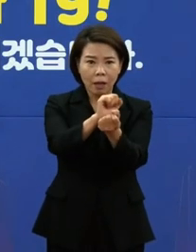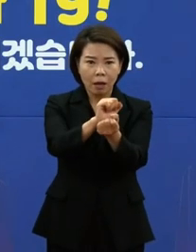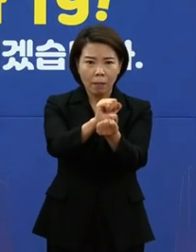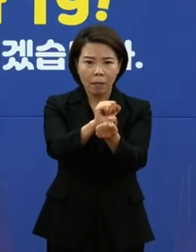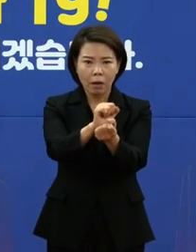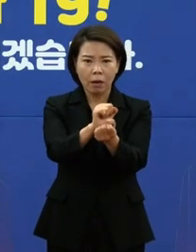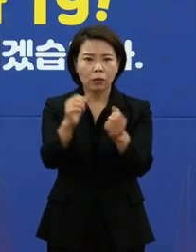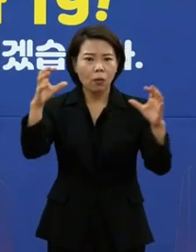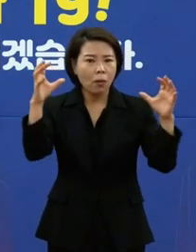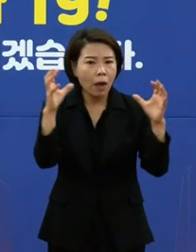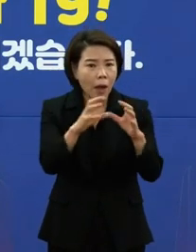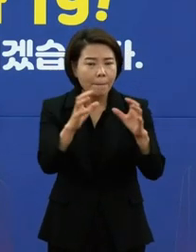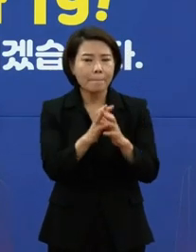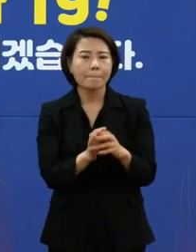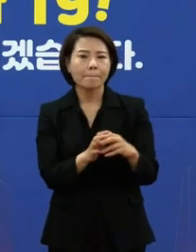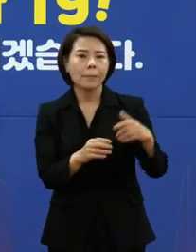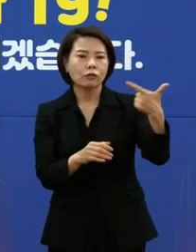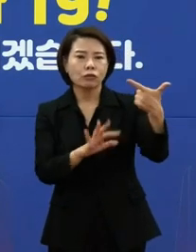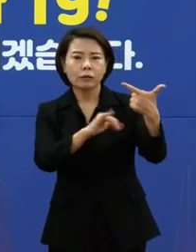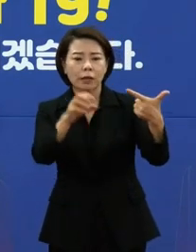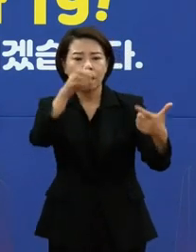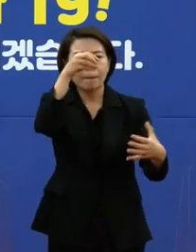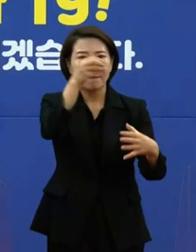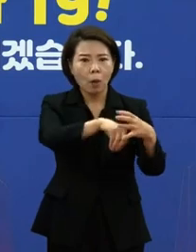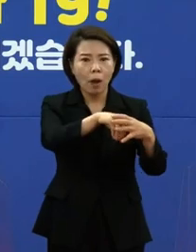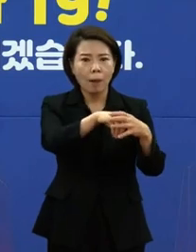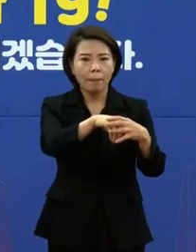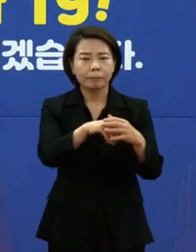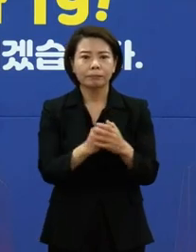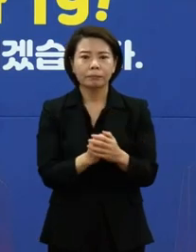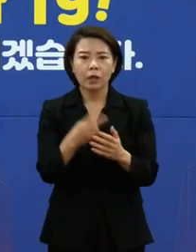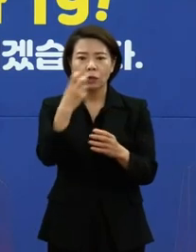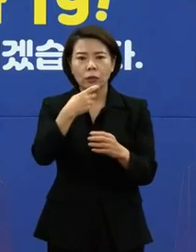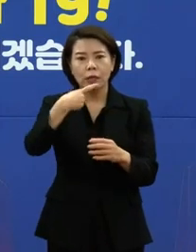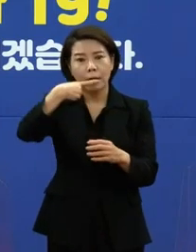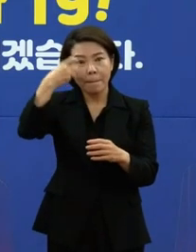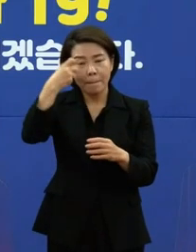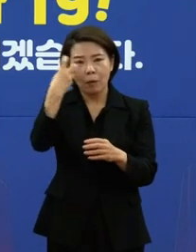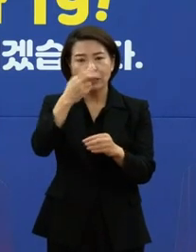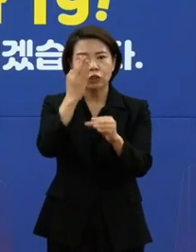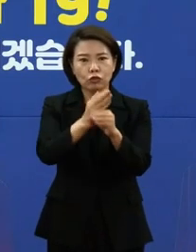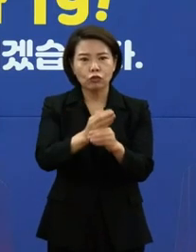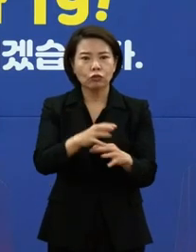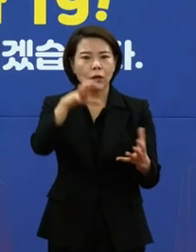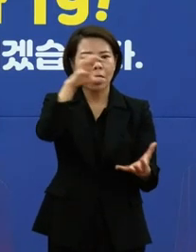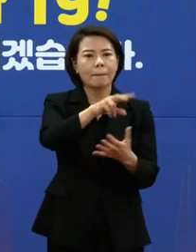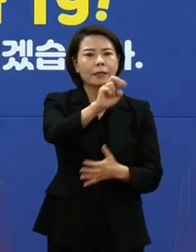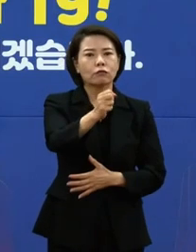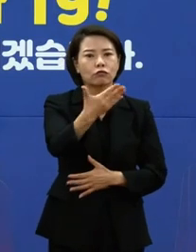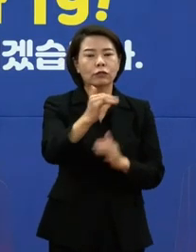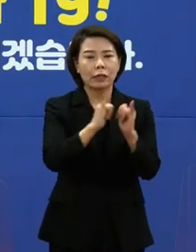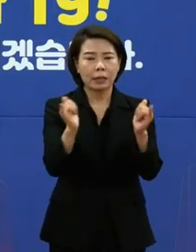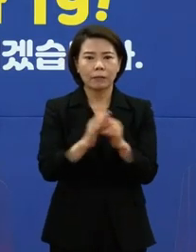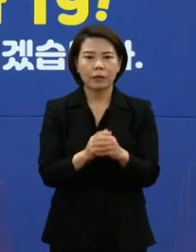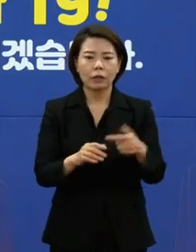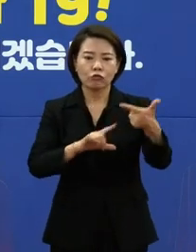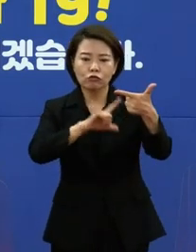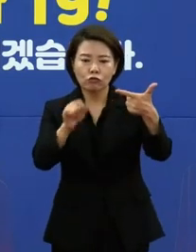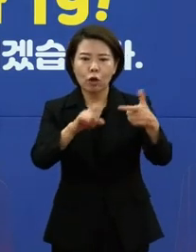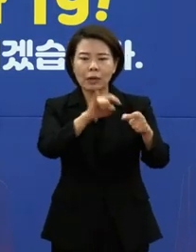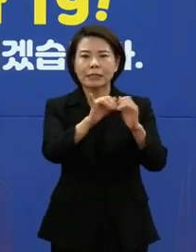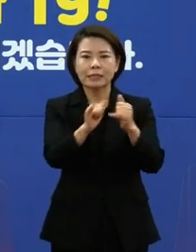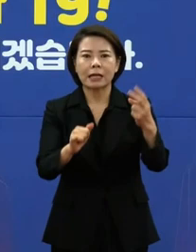6명을 포함해 이달 제주 지역에서 감염과 불명확해 조사 중인 확진자는 총 29명으로 이달